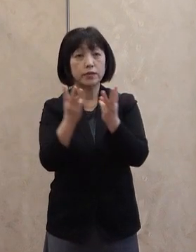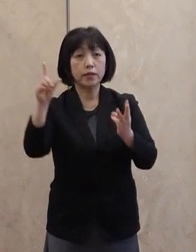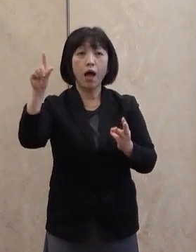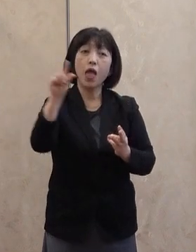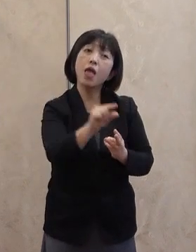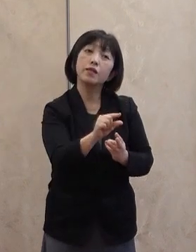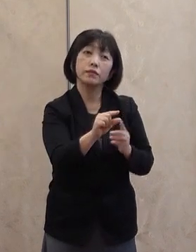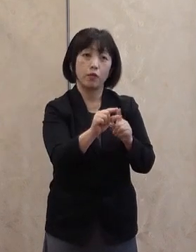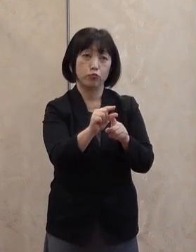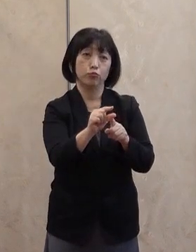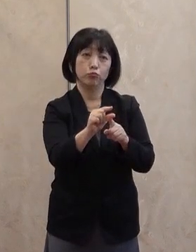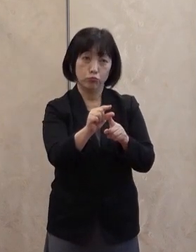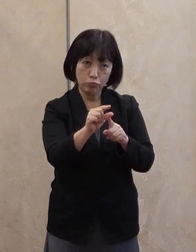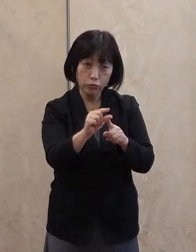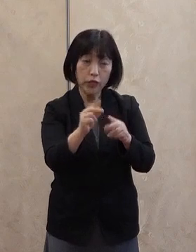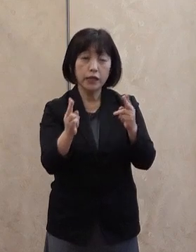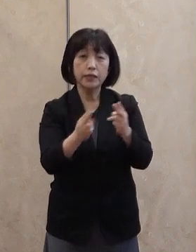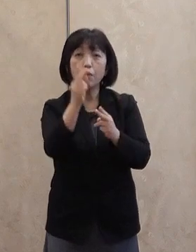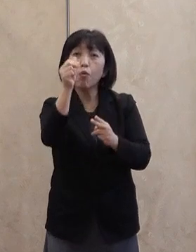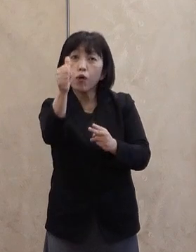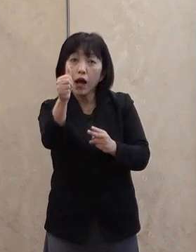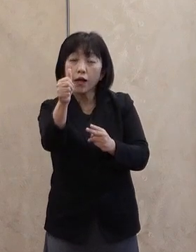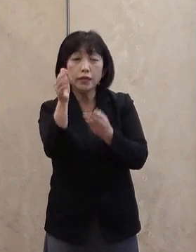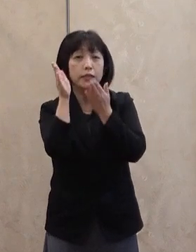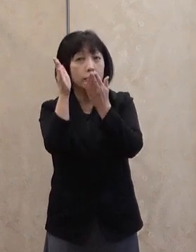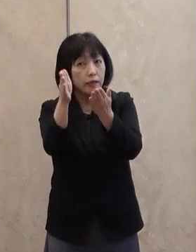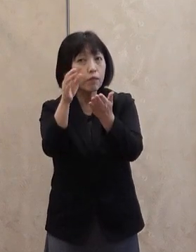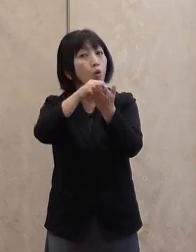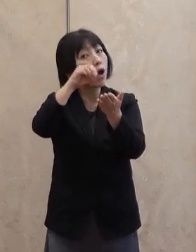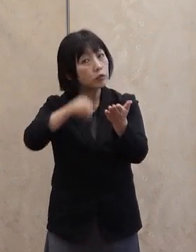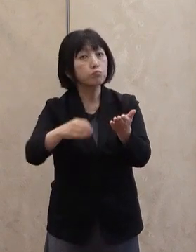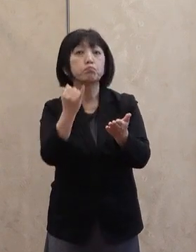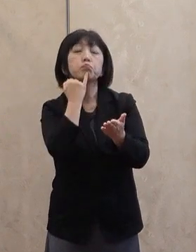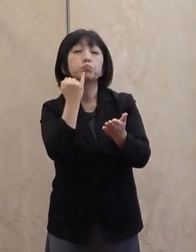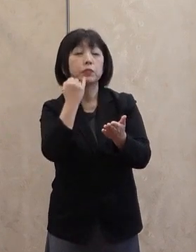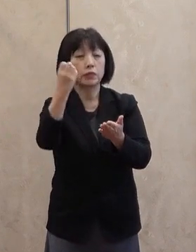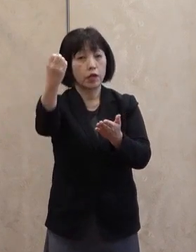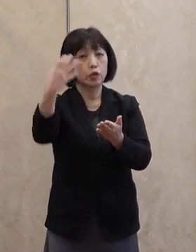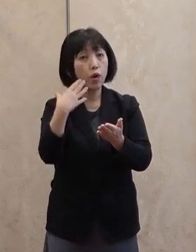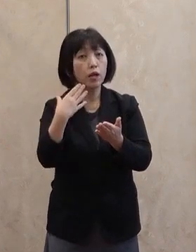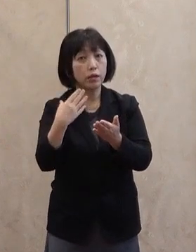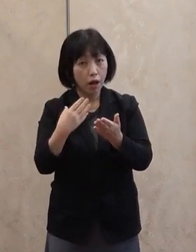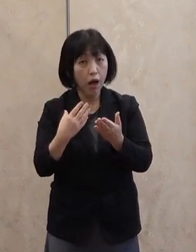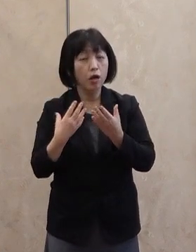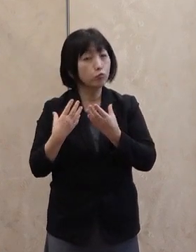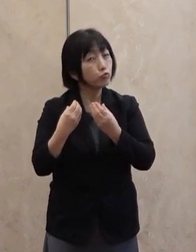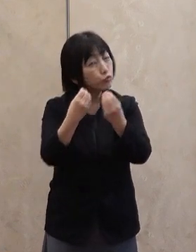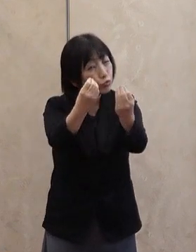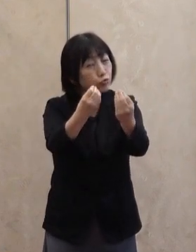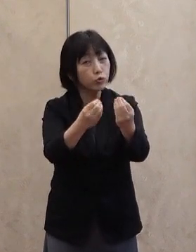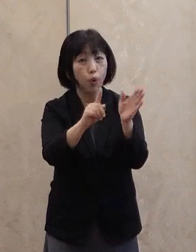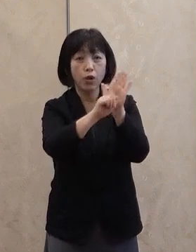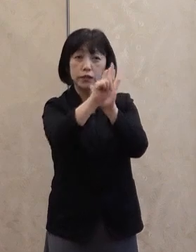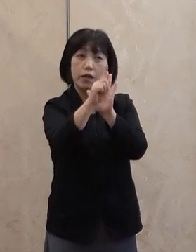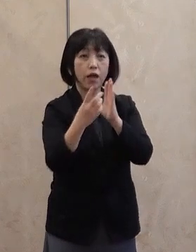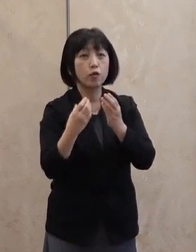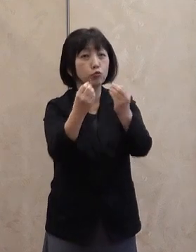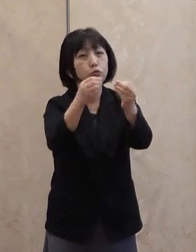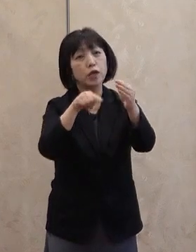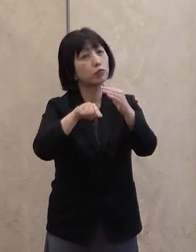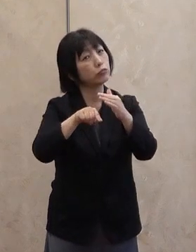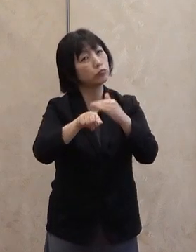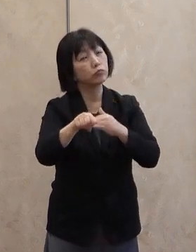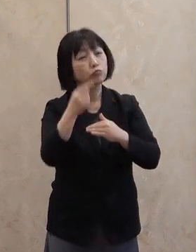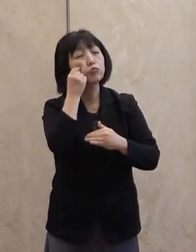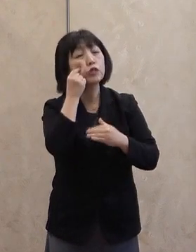も少なくなって、専門家の判断を聞いてもこれはもう解除相当だよとなれば、やはりずっと続けるわけにはいきませんので、解除をするというのは